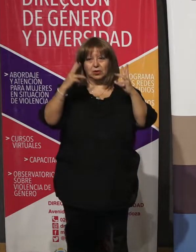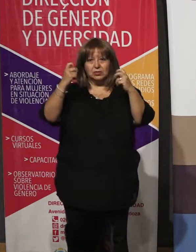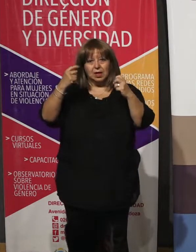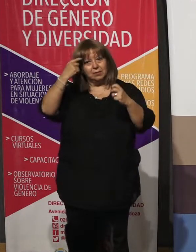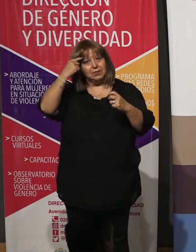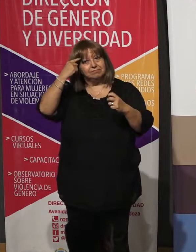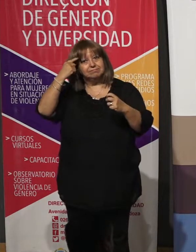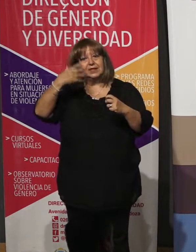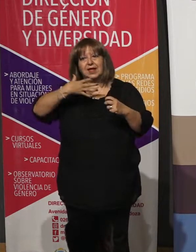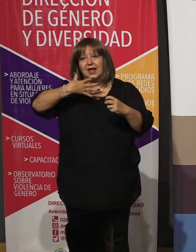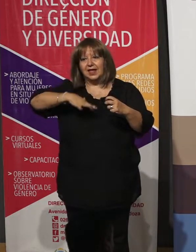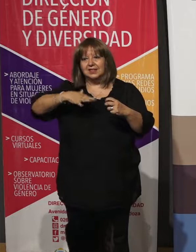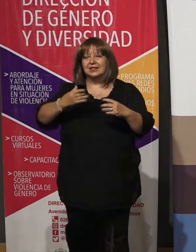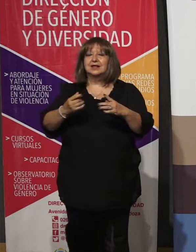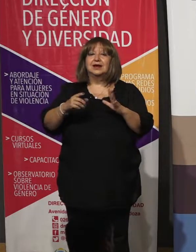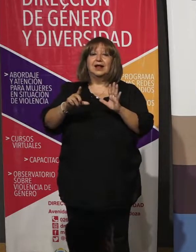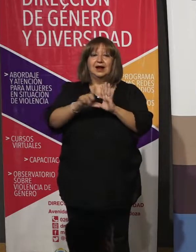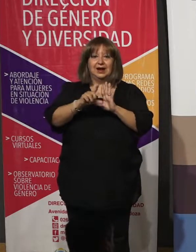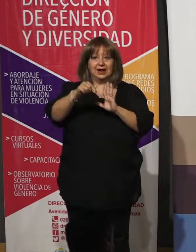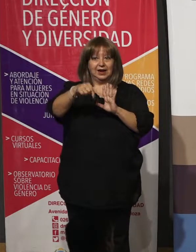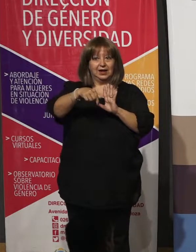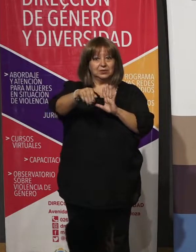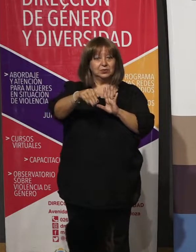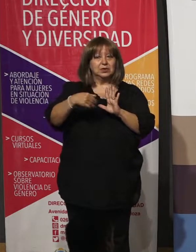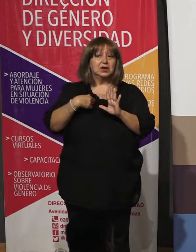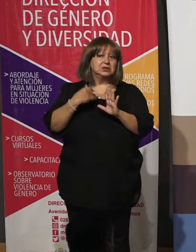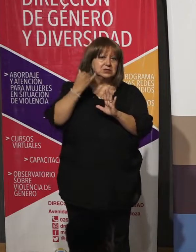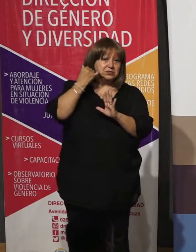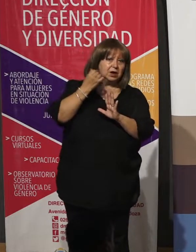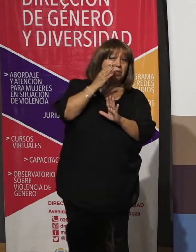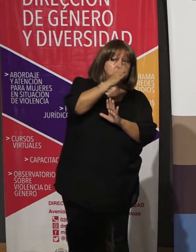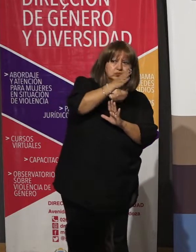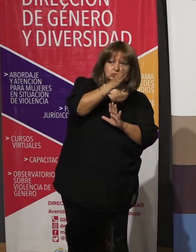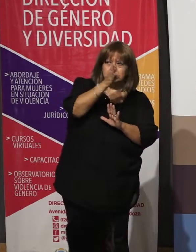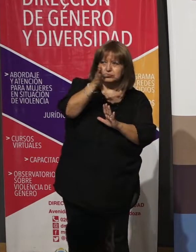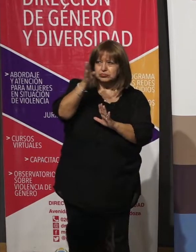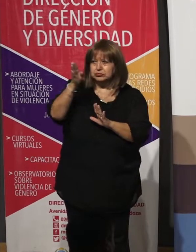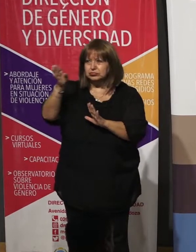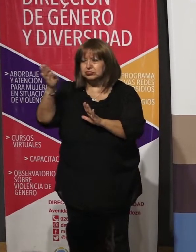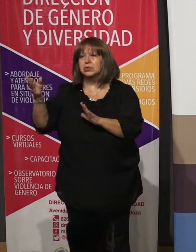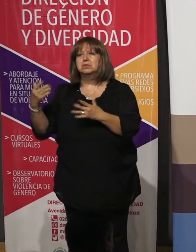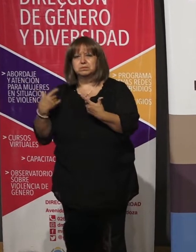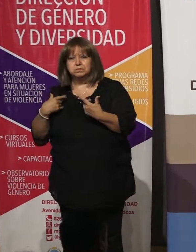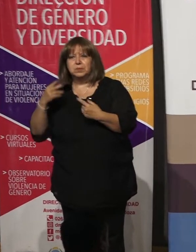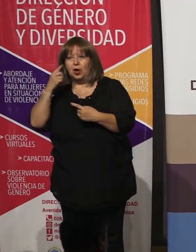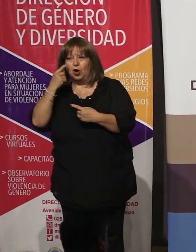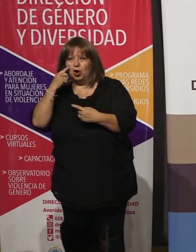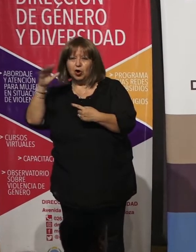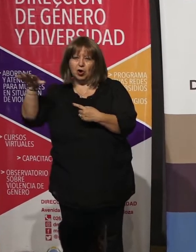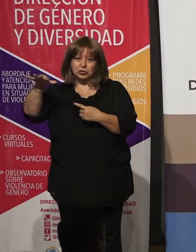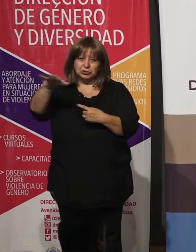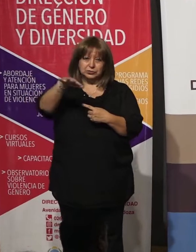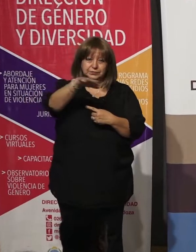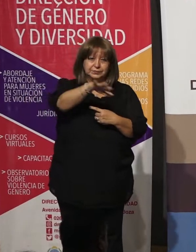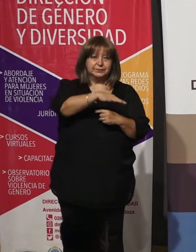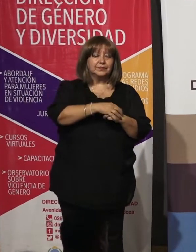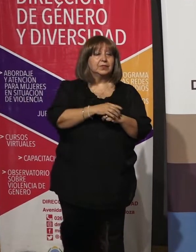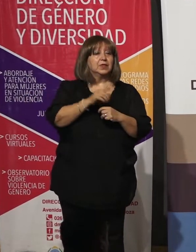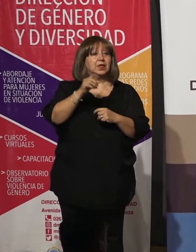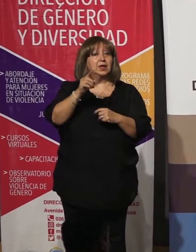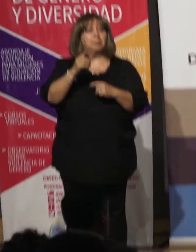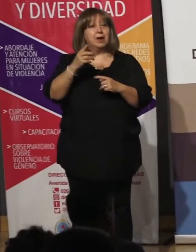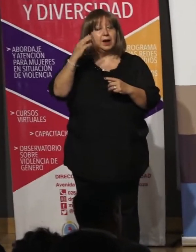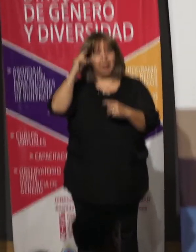temática. Desde las legislaturas hemos salido a diferentes territorios, a diferentes áreas,